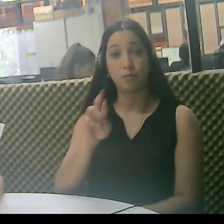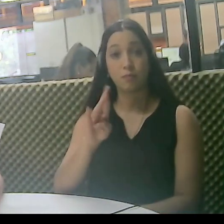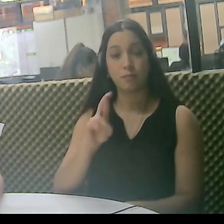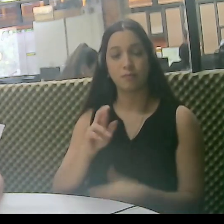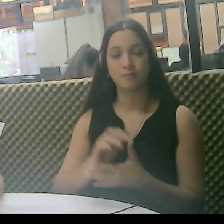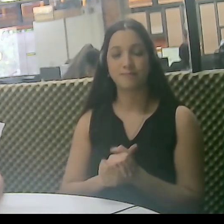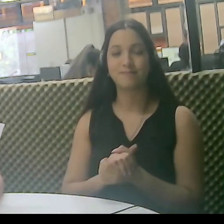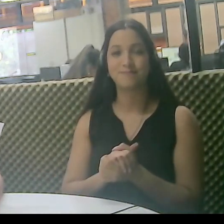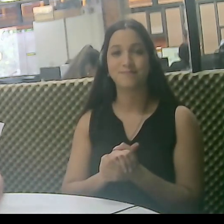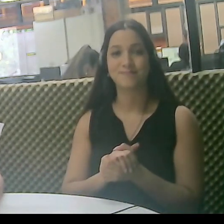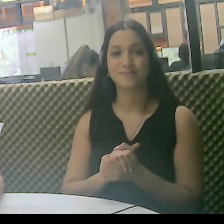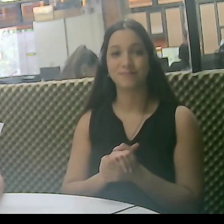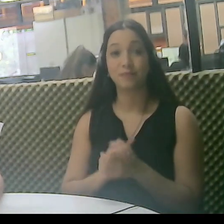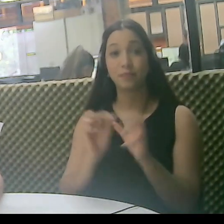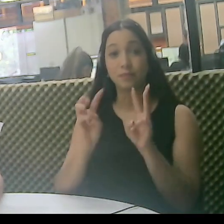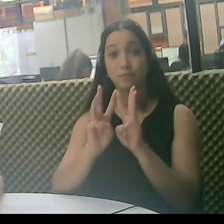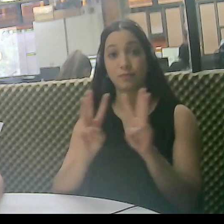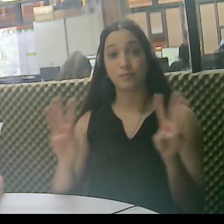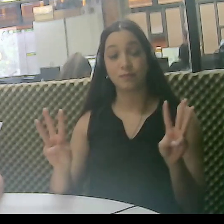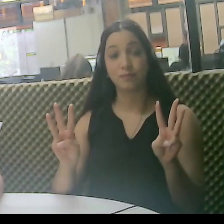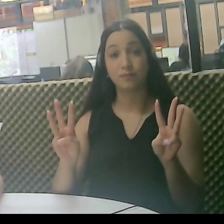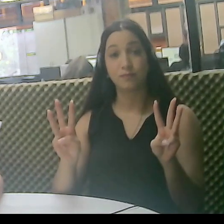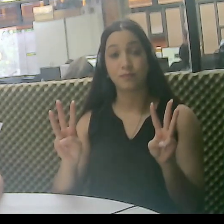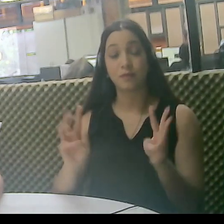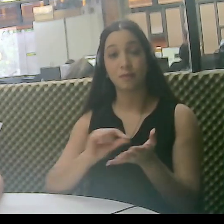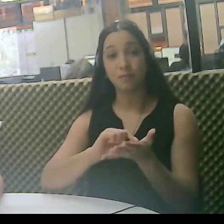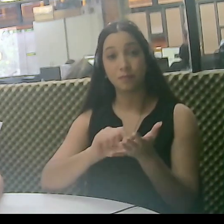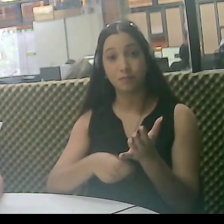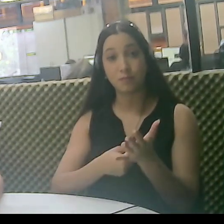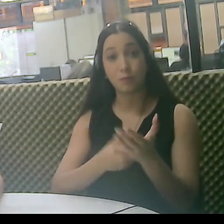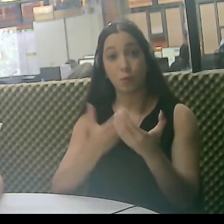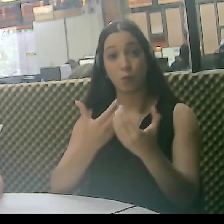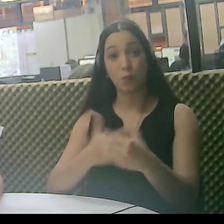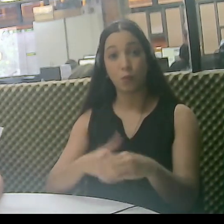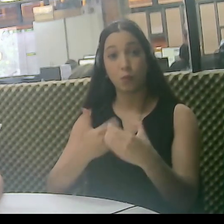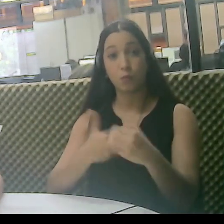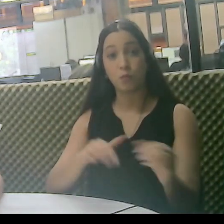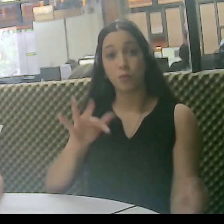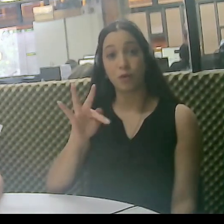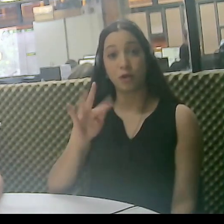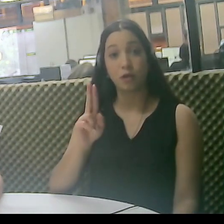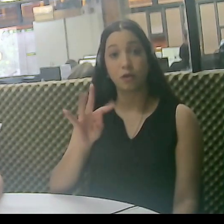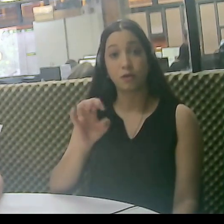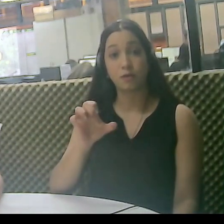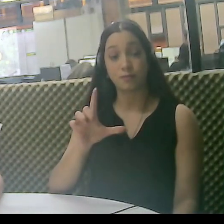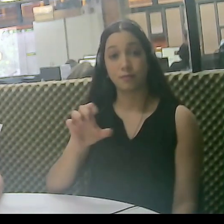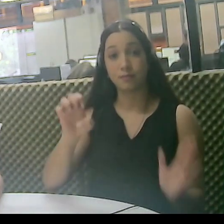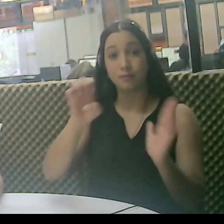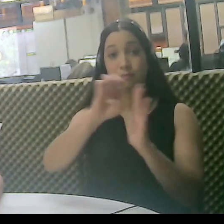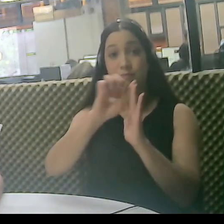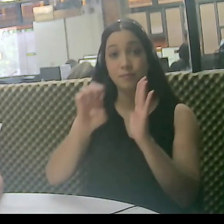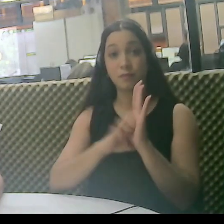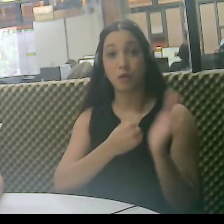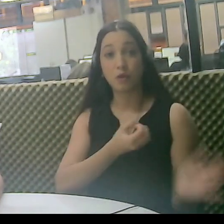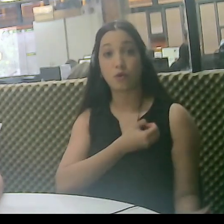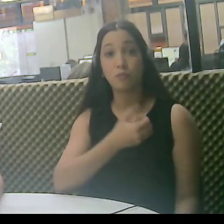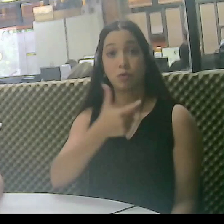www.gestaodeconcursos.com.br. Por meio do link correspondente às inscrições do concurso público da FUTEL, o edital é o número